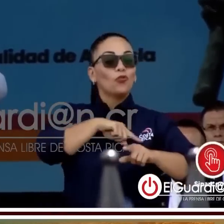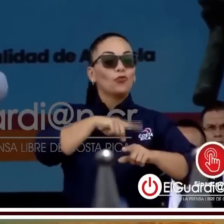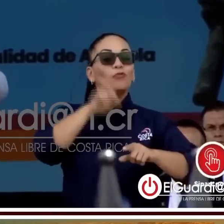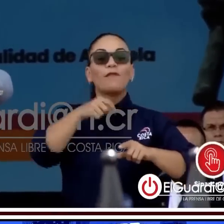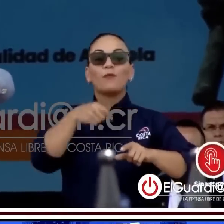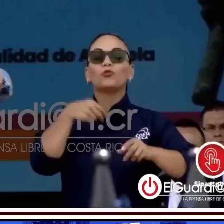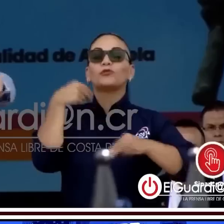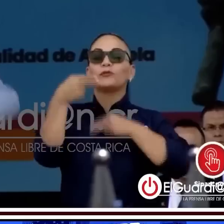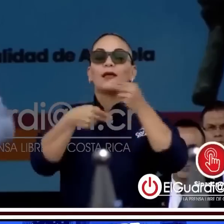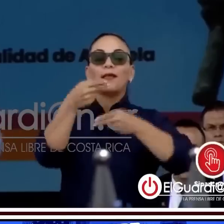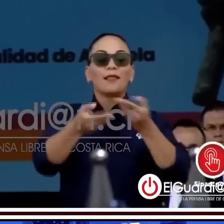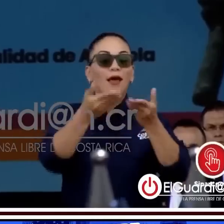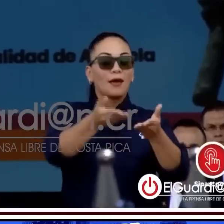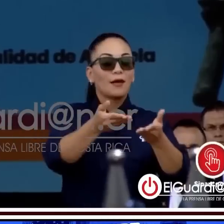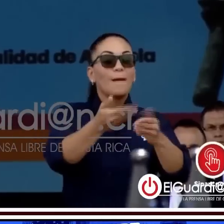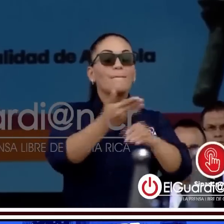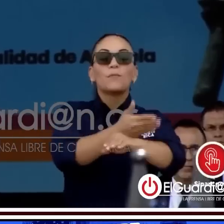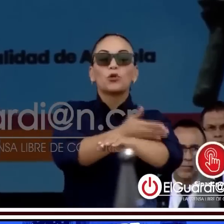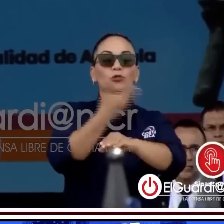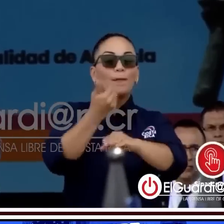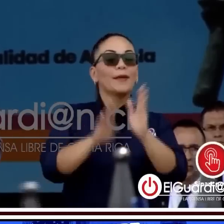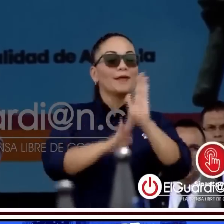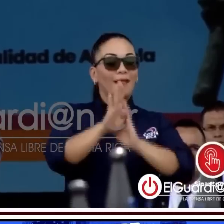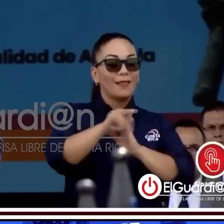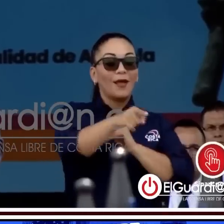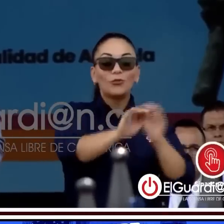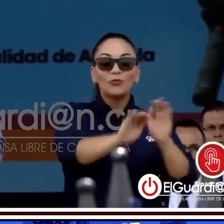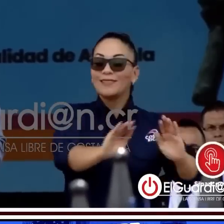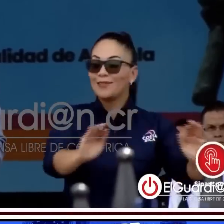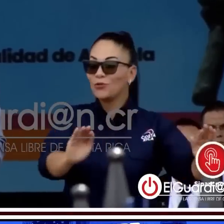heredar prosperidad a esos niños.